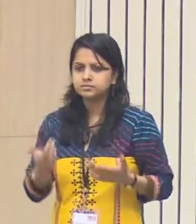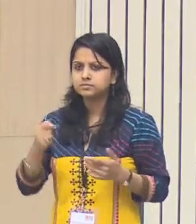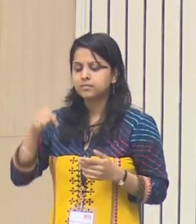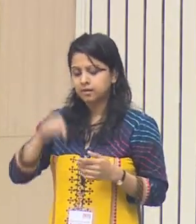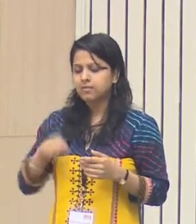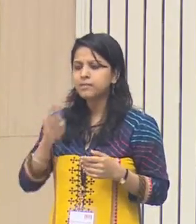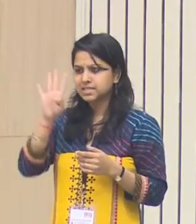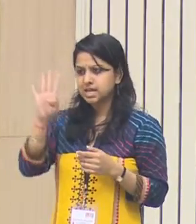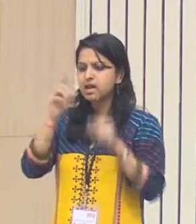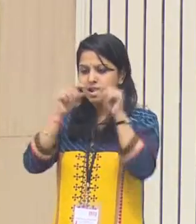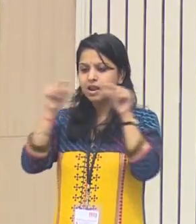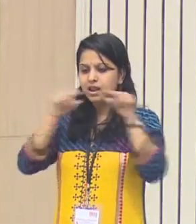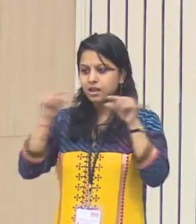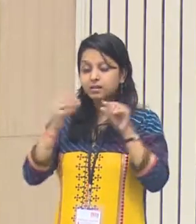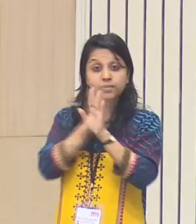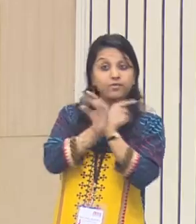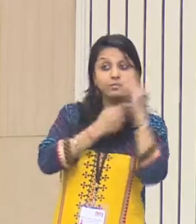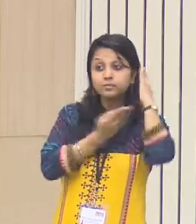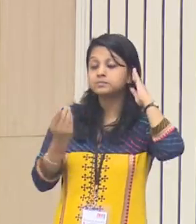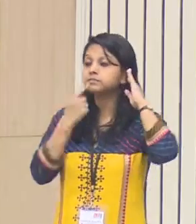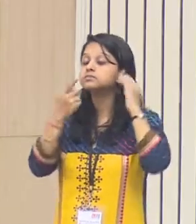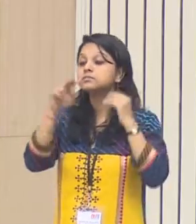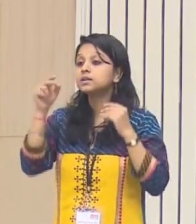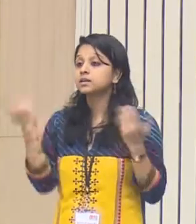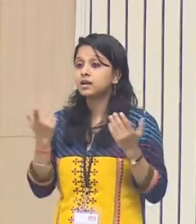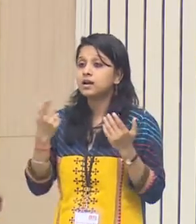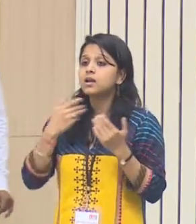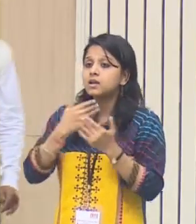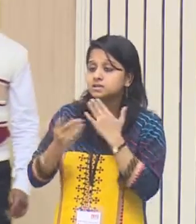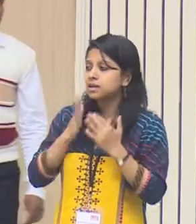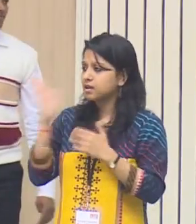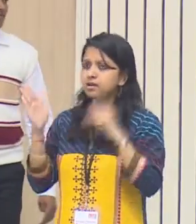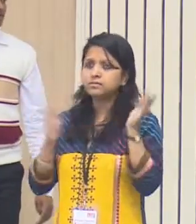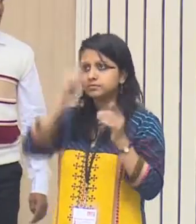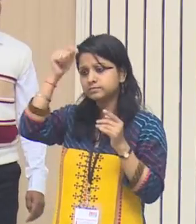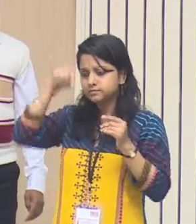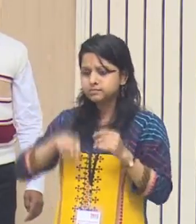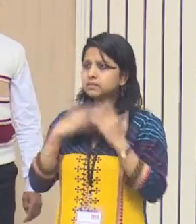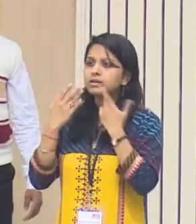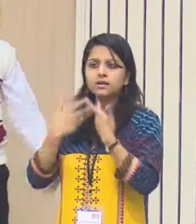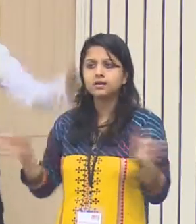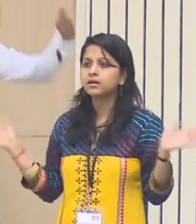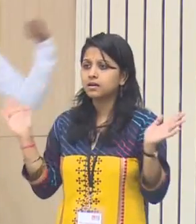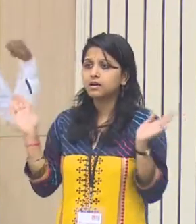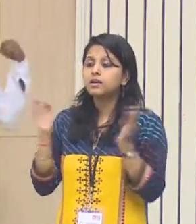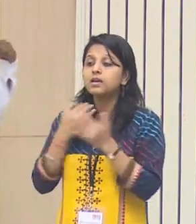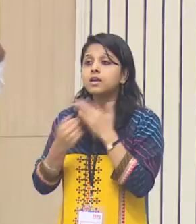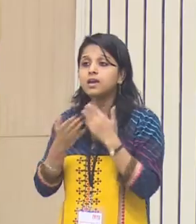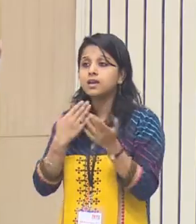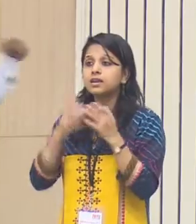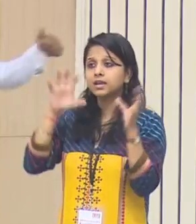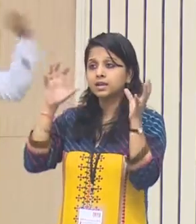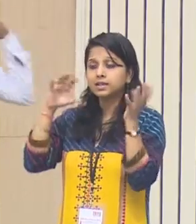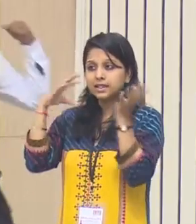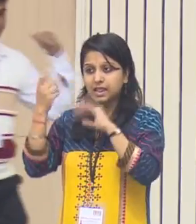अपनी इन चार लाइनों का मतलब ज़रूर समझाना चाहता हूं कि चाहे उत्तर हो, दक्षिण हो, पूरब हो, पश्चिम हो, चाहे देश